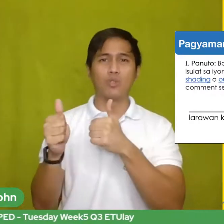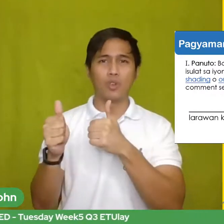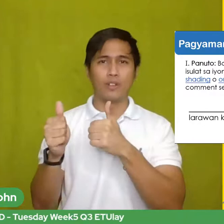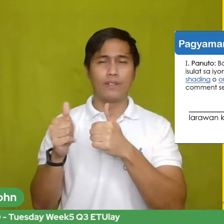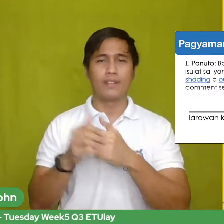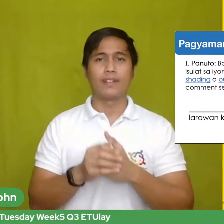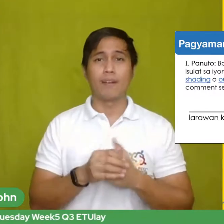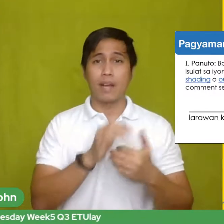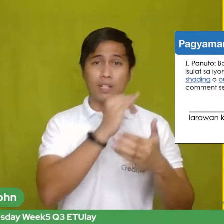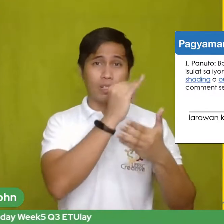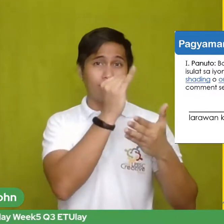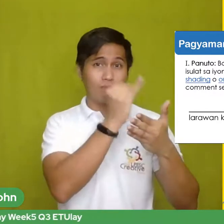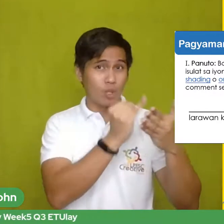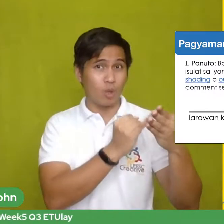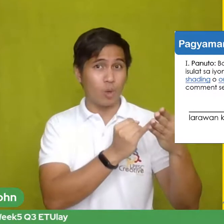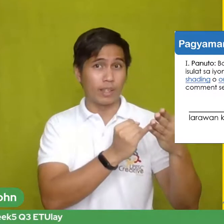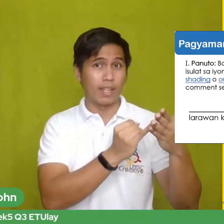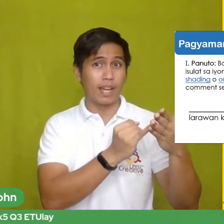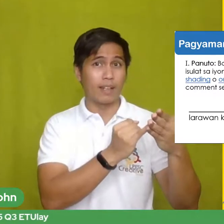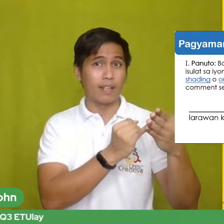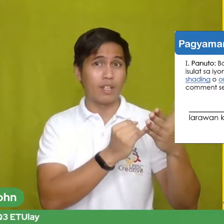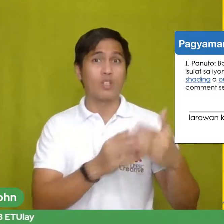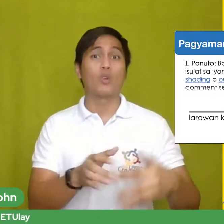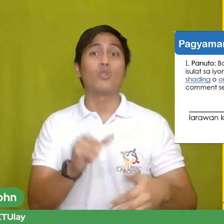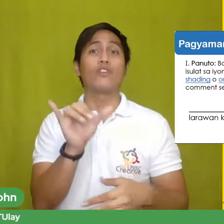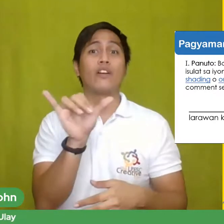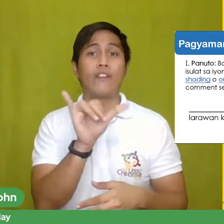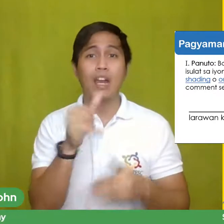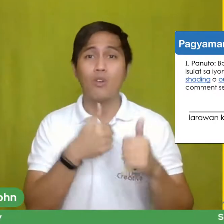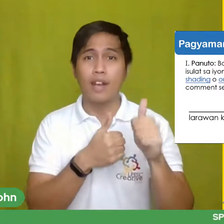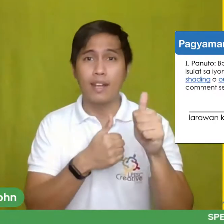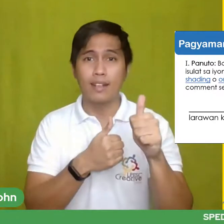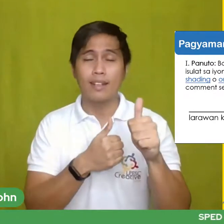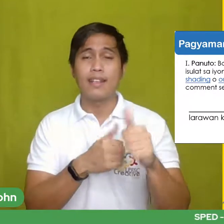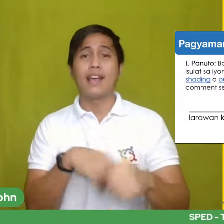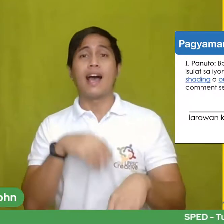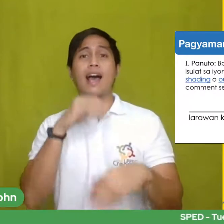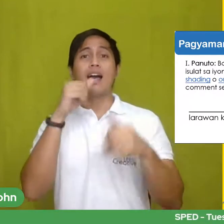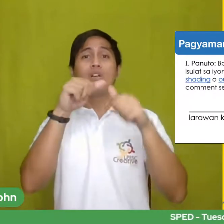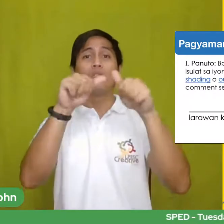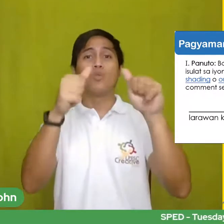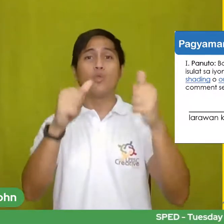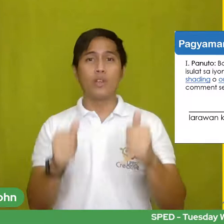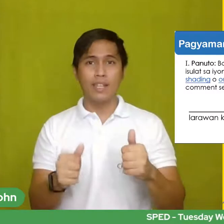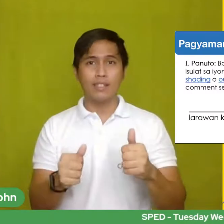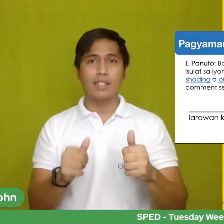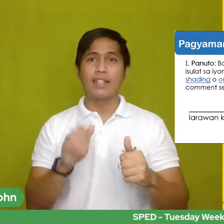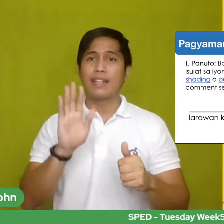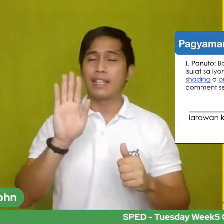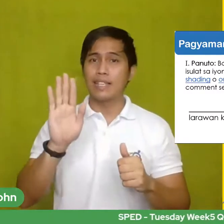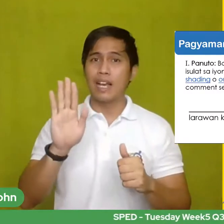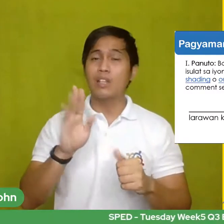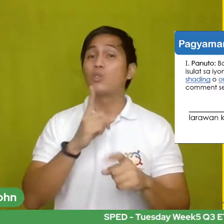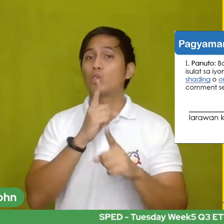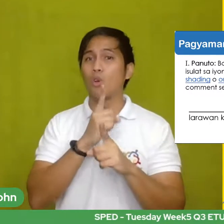susunod kapag binubuhit na. So, fina-follow lang ang hugis ng isang